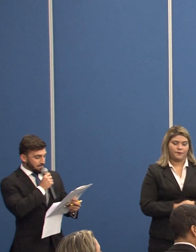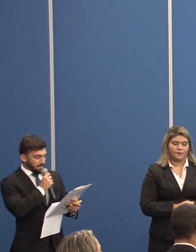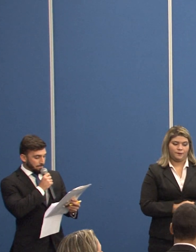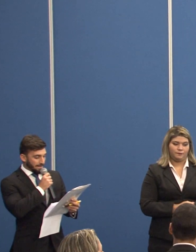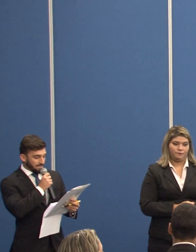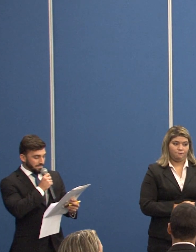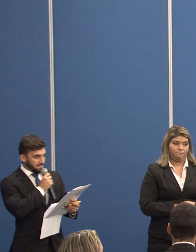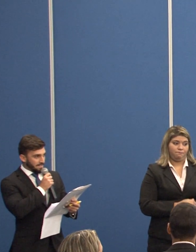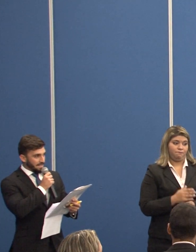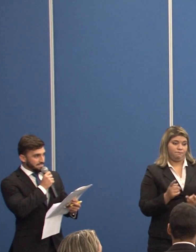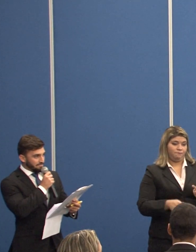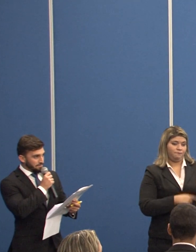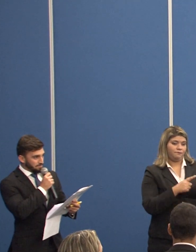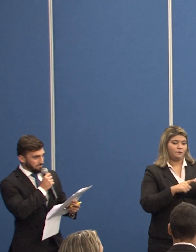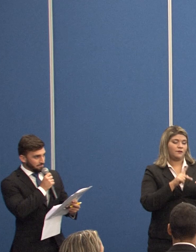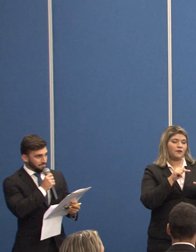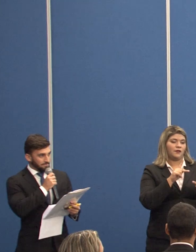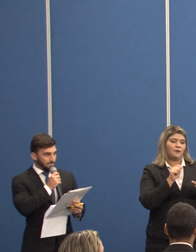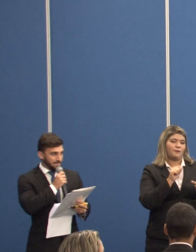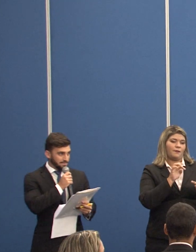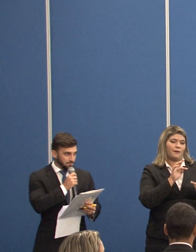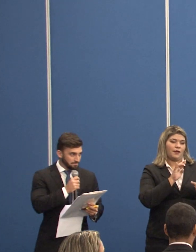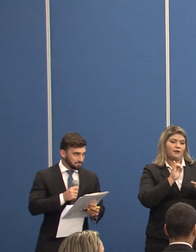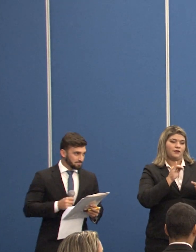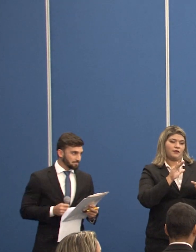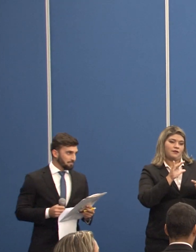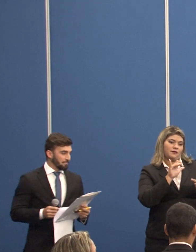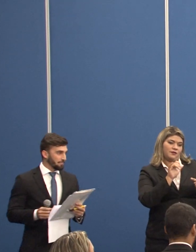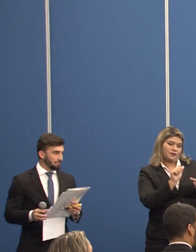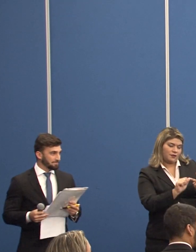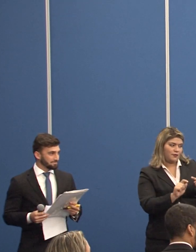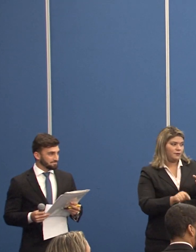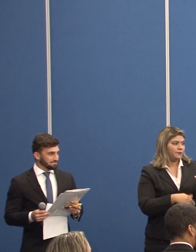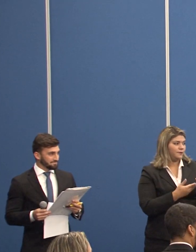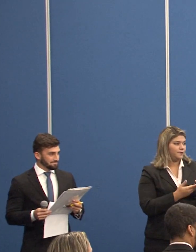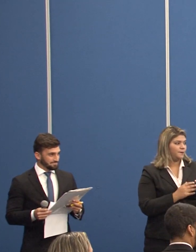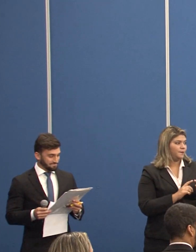a senhora Patrícia Azevedo, Brasil,